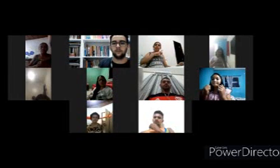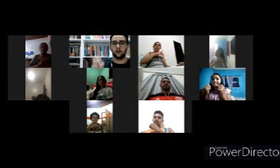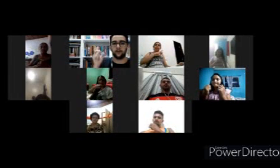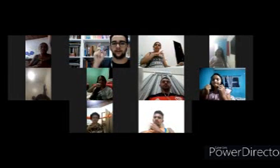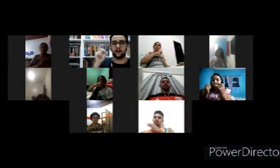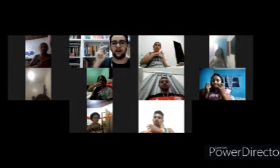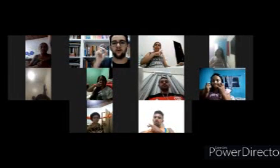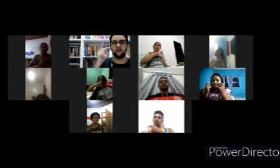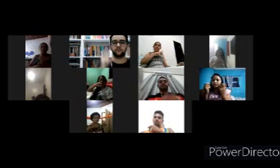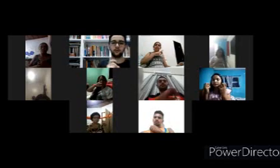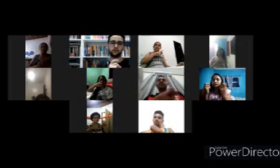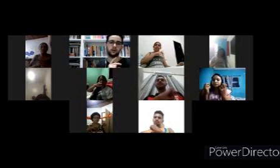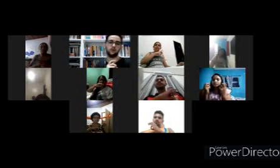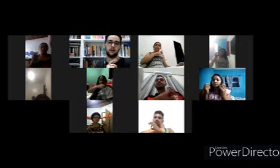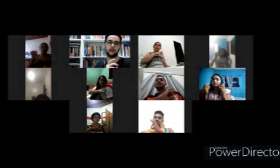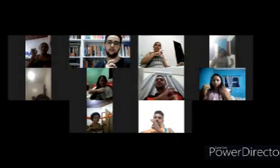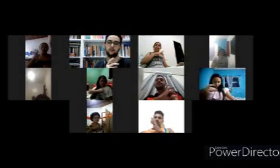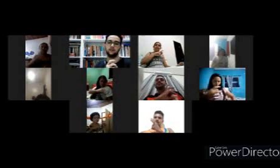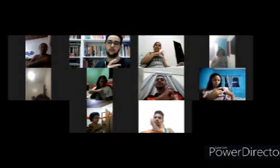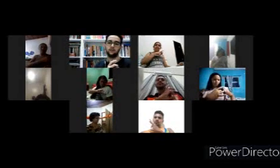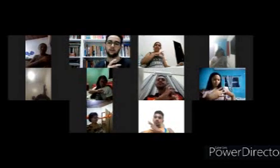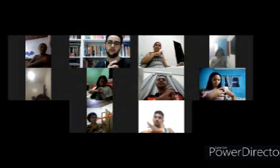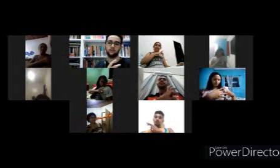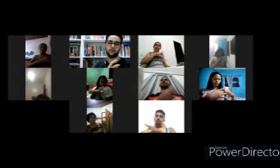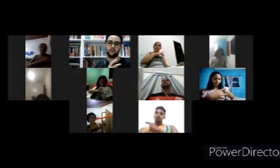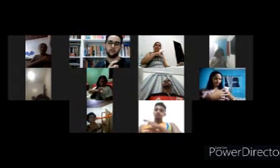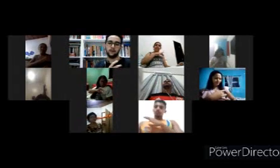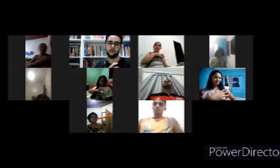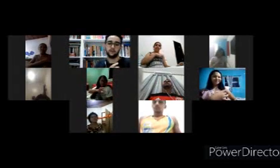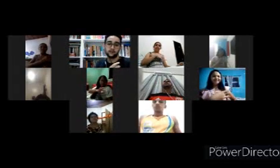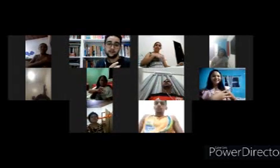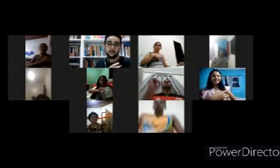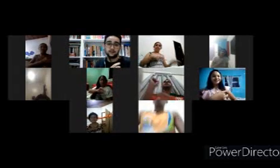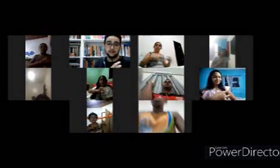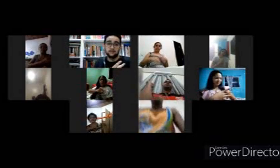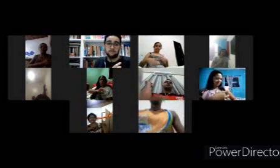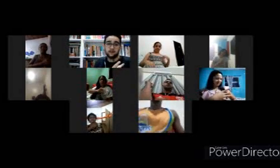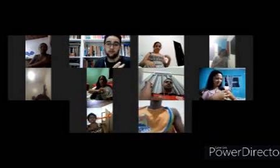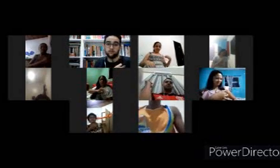É o peteleco que eu dou aqui do lado do peito. Medo. E faz medo.